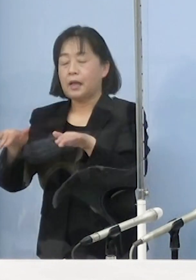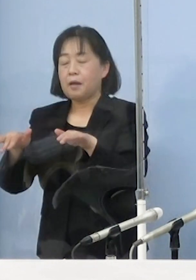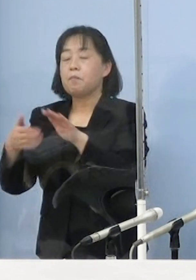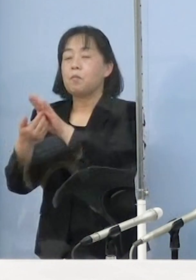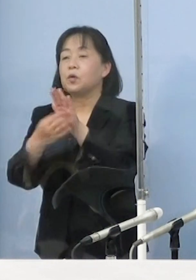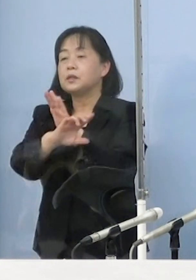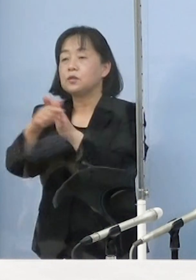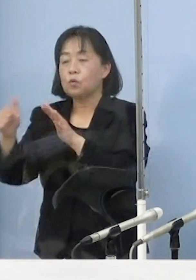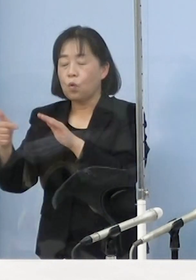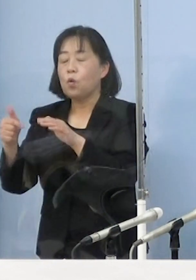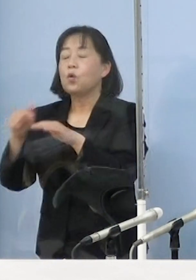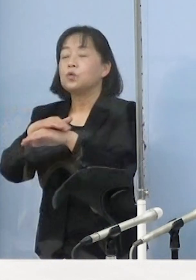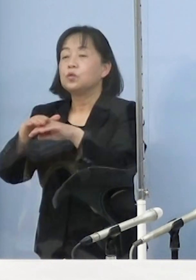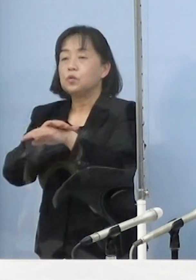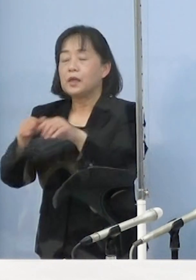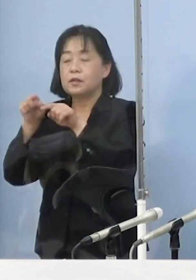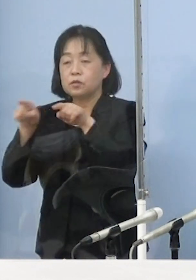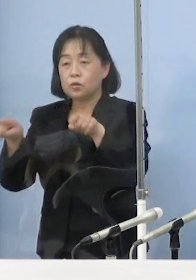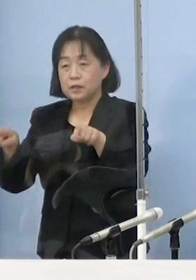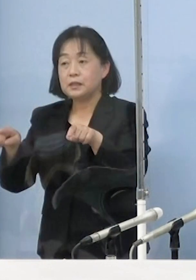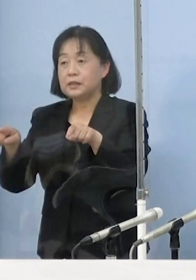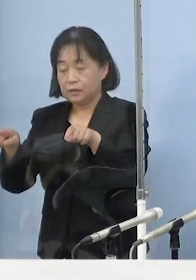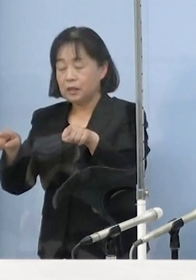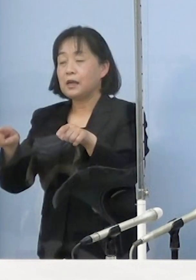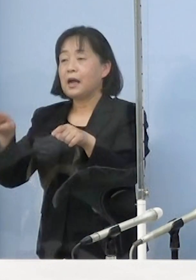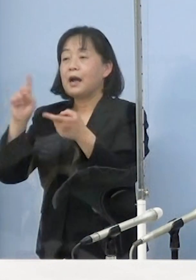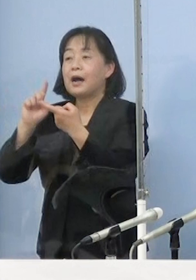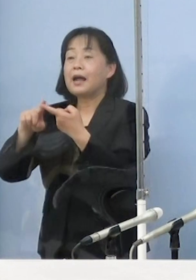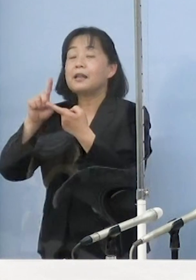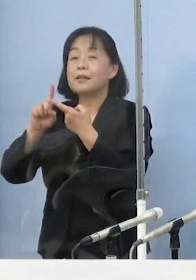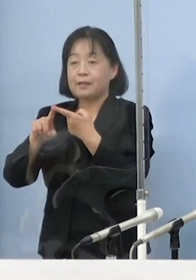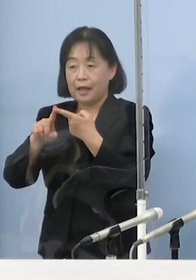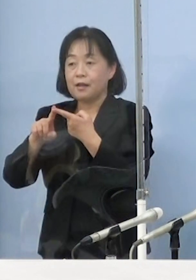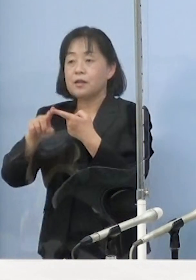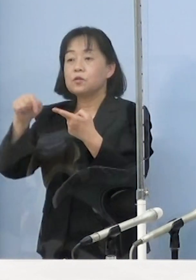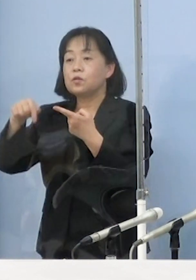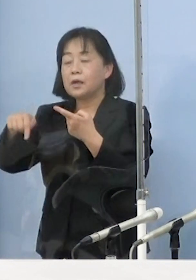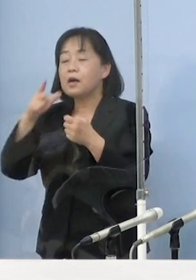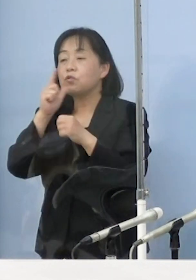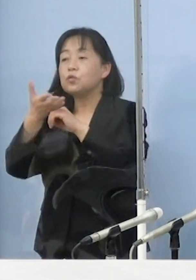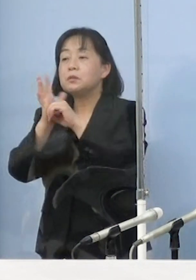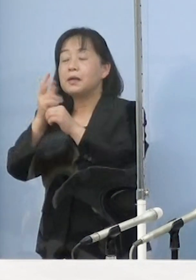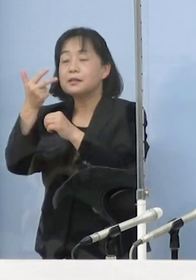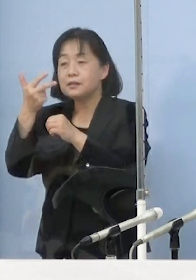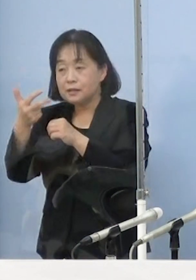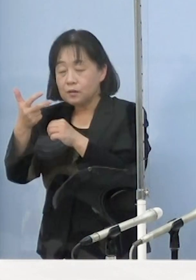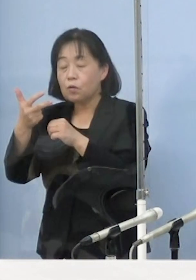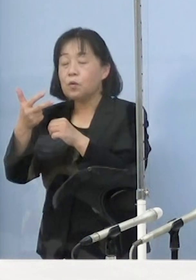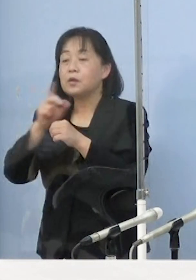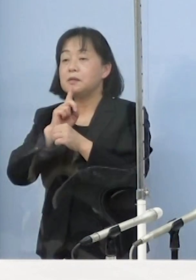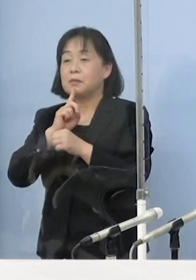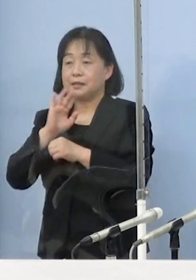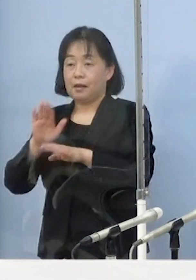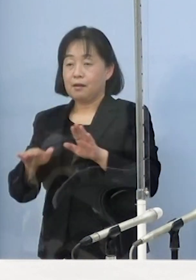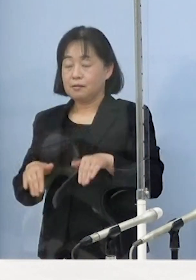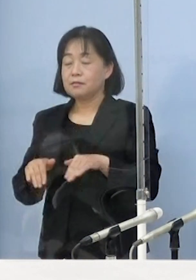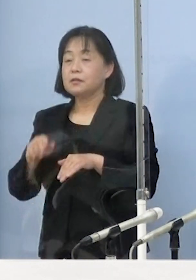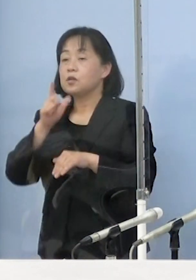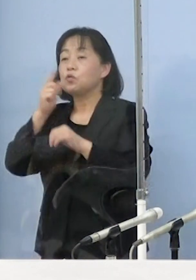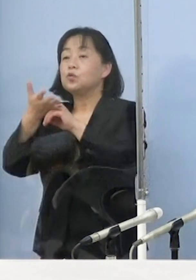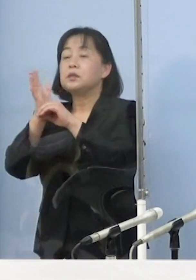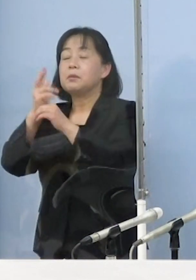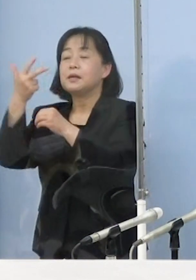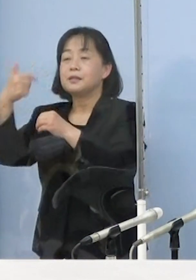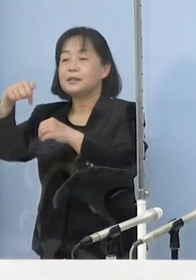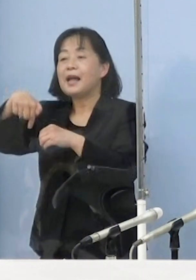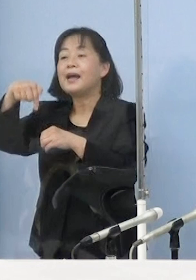点措置、これがもしかけられ、その対象が徳島市と申し上げておきましたので、徳島市内にも